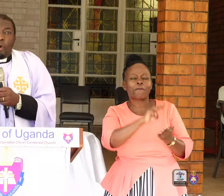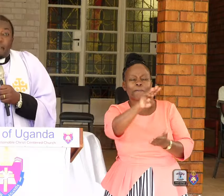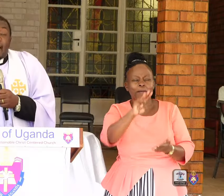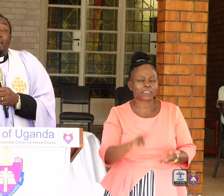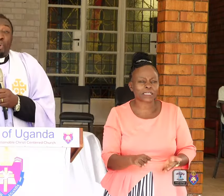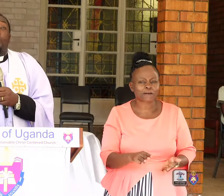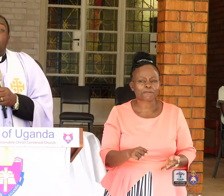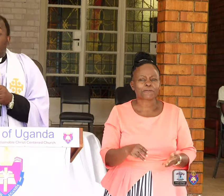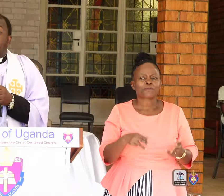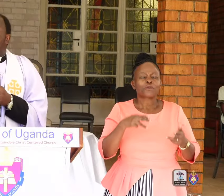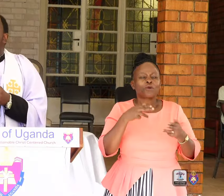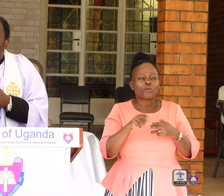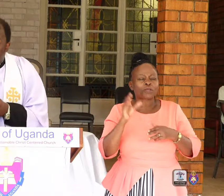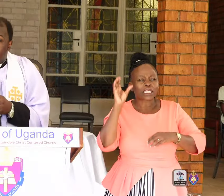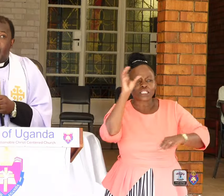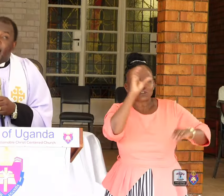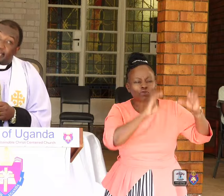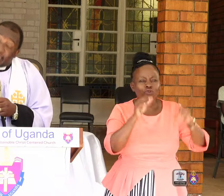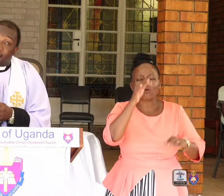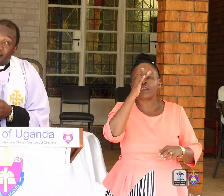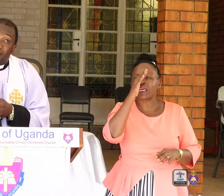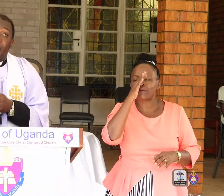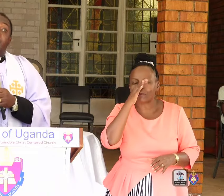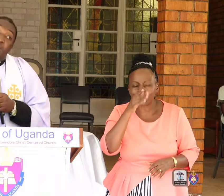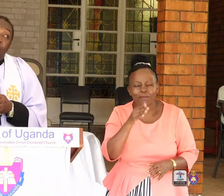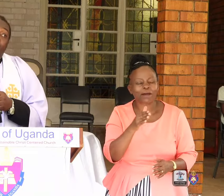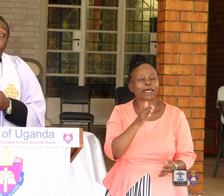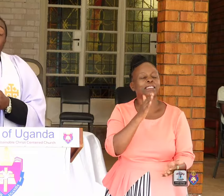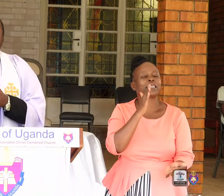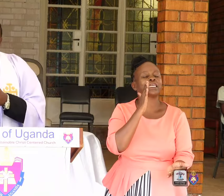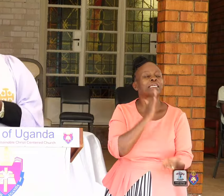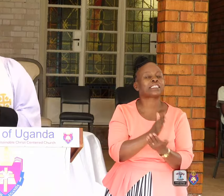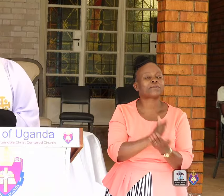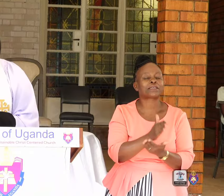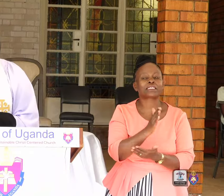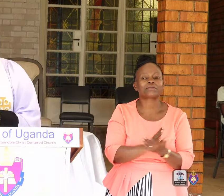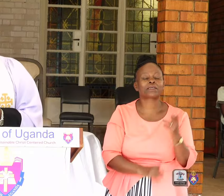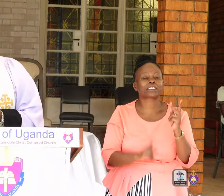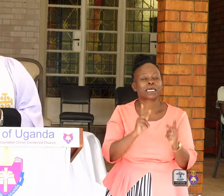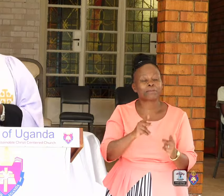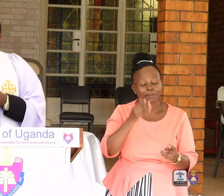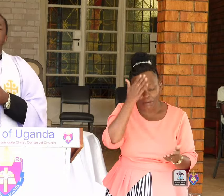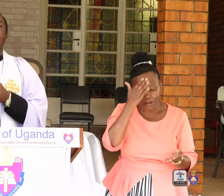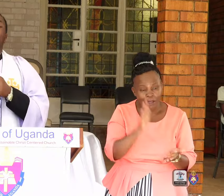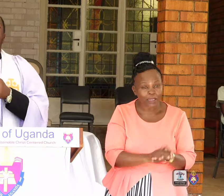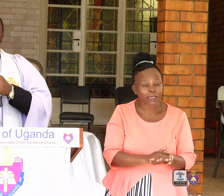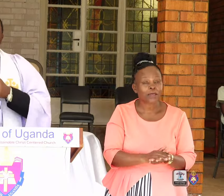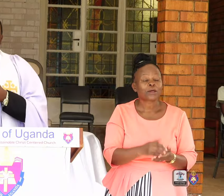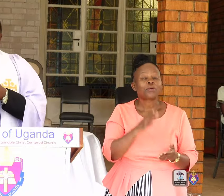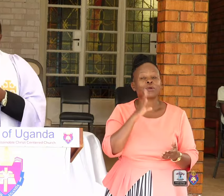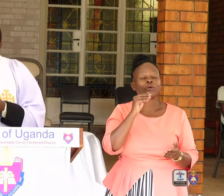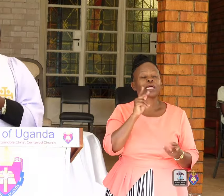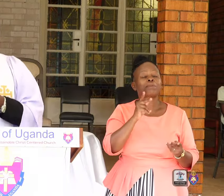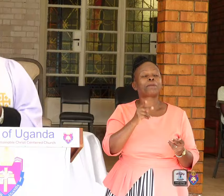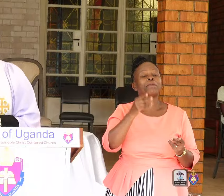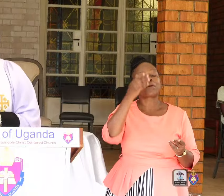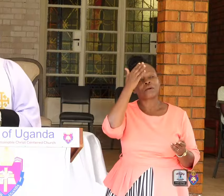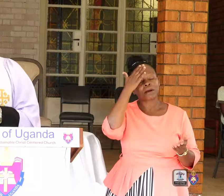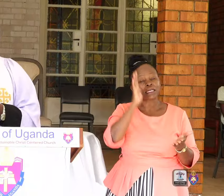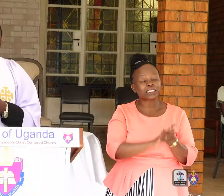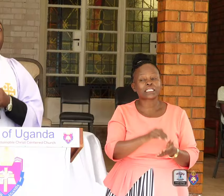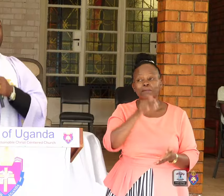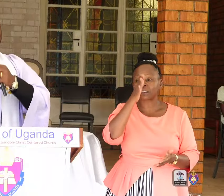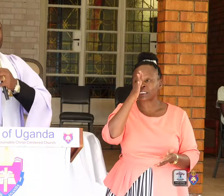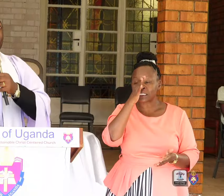Oba otandise okunoonya ebyobulimba ate ekyamazima abantu abo bamala ne babikkiriza. We twogerera abantu bangi bakkiriza obulimba